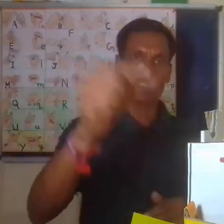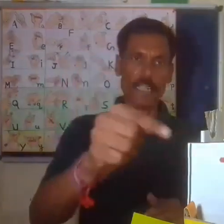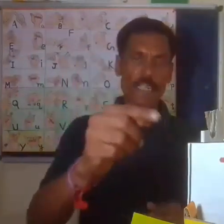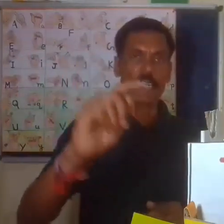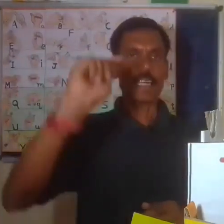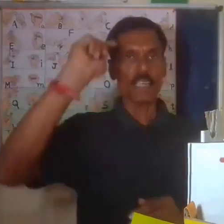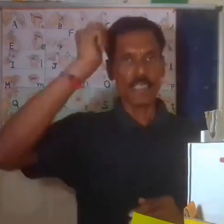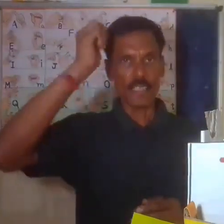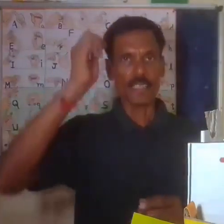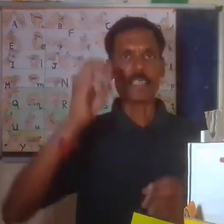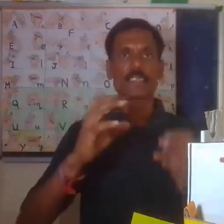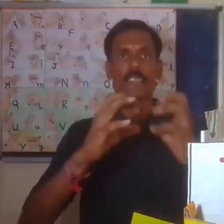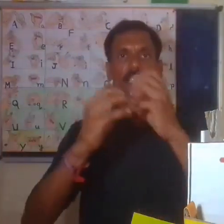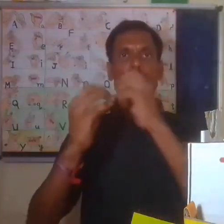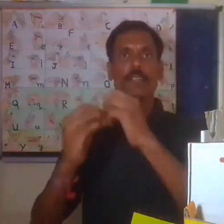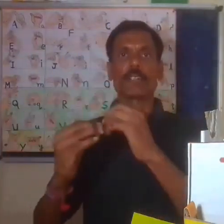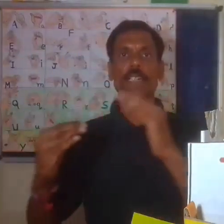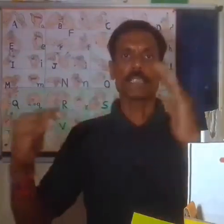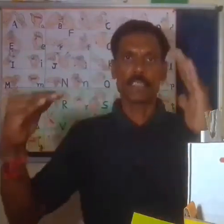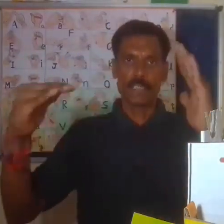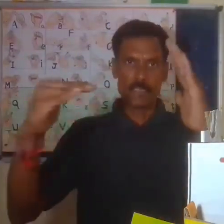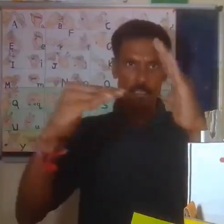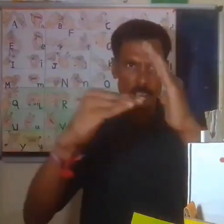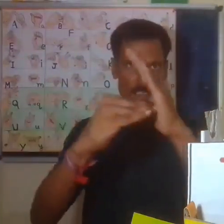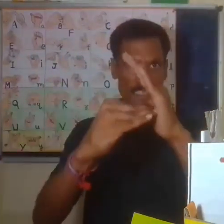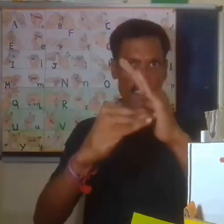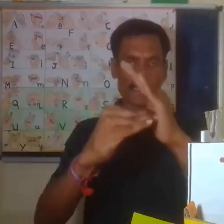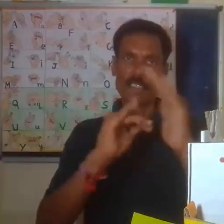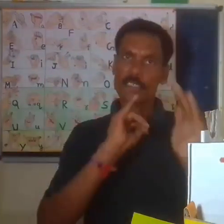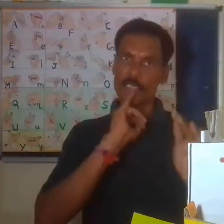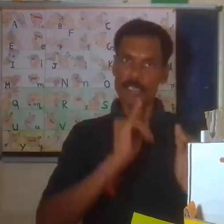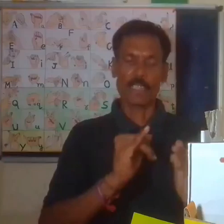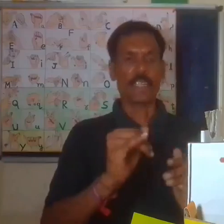यह इंग्लिश अल्फाबेट जेड है।